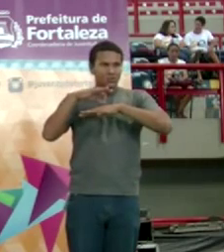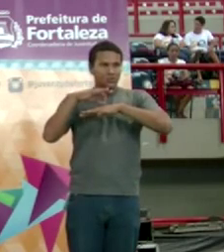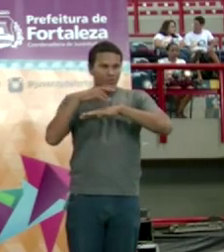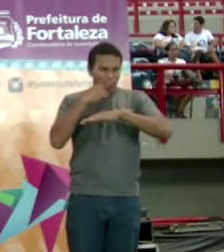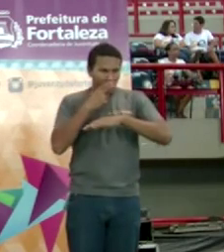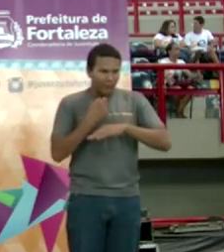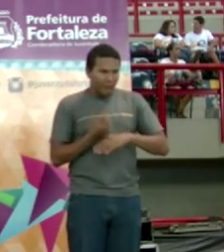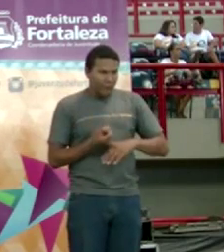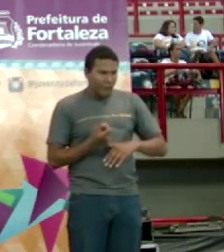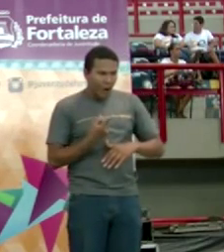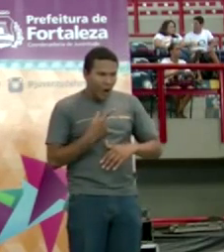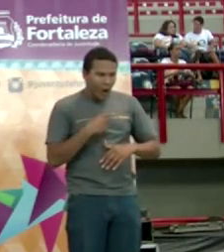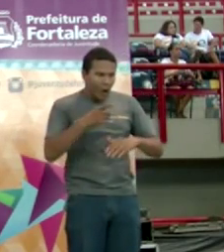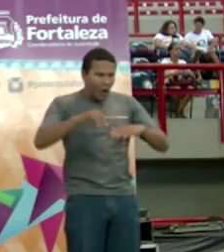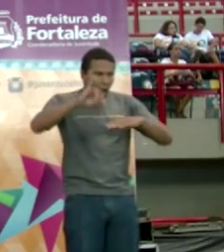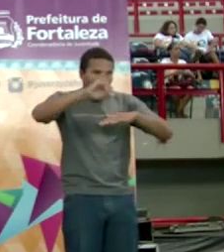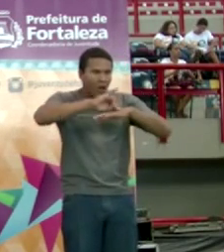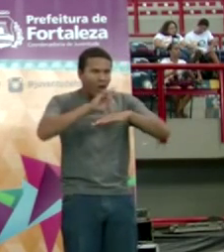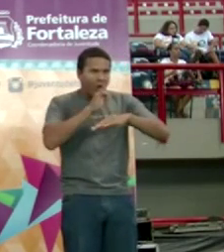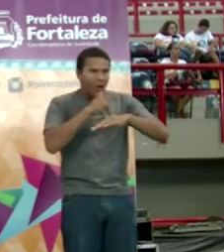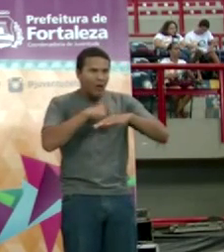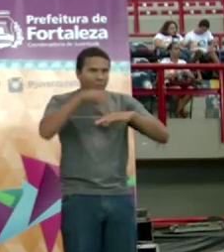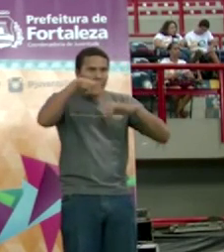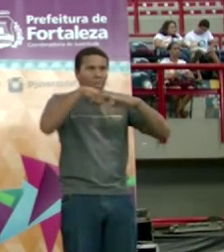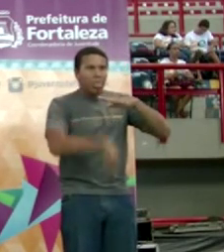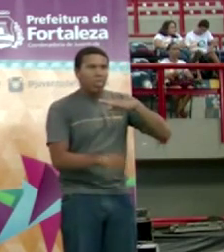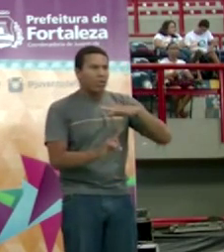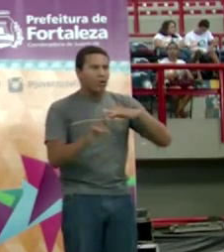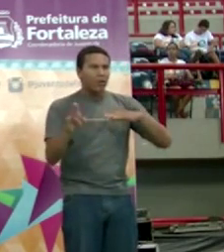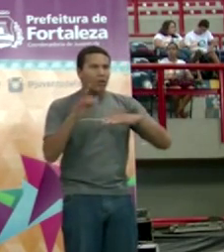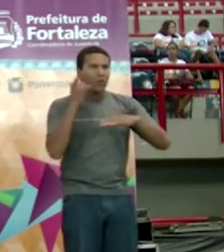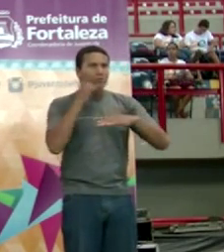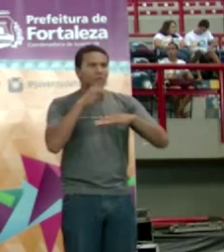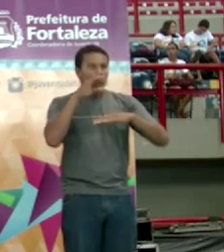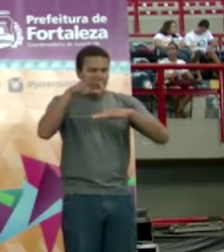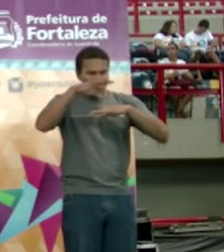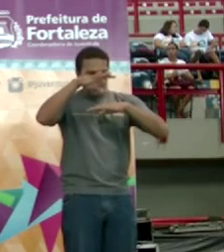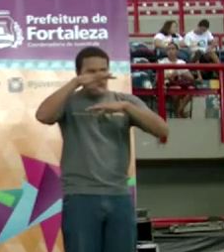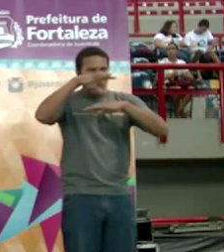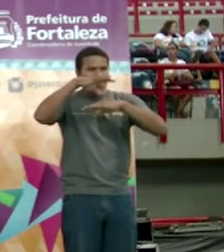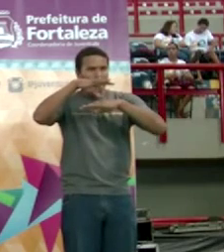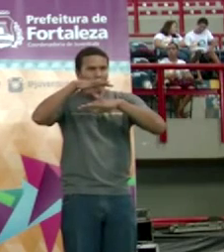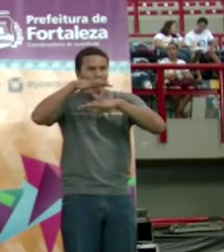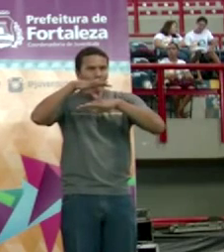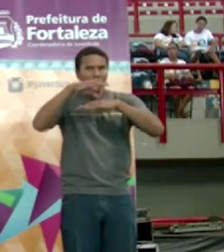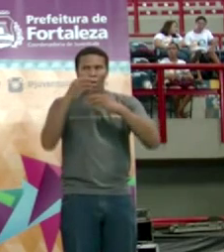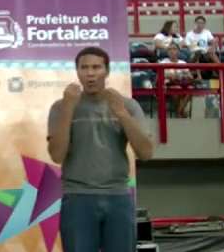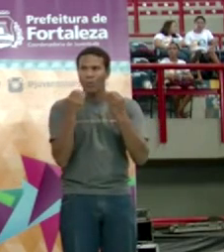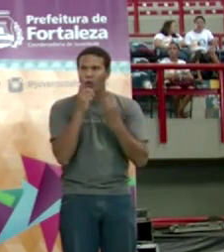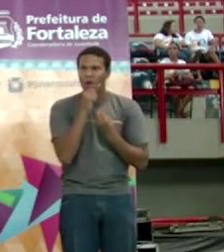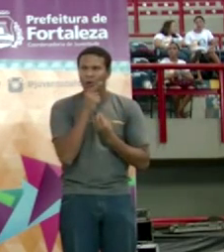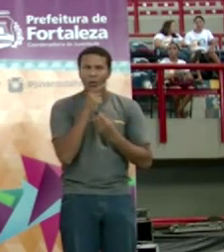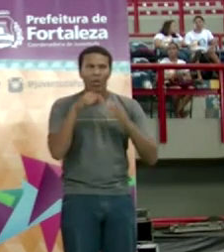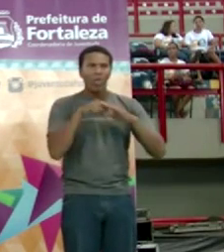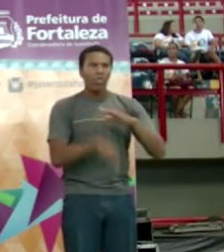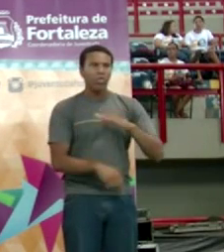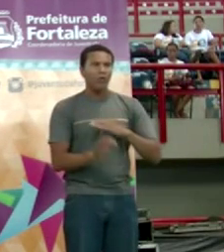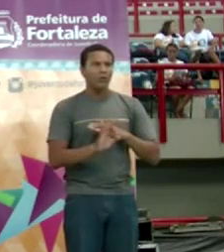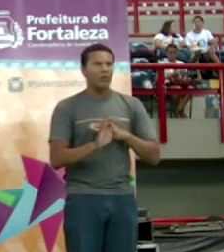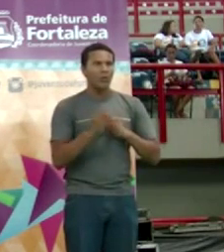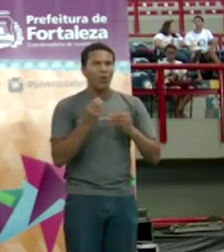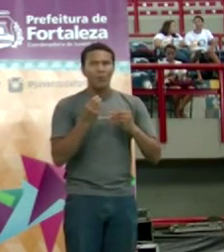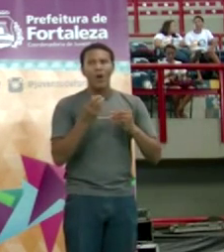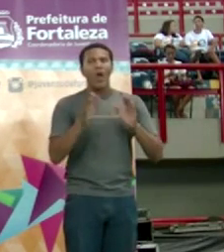Por quê? Por causa dessa tensão superficial da água, certo? Então você pega lá a panela com água, pica o papel, fica boiando